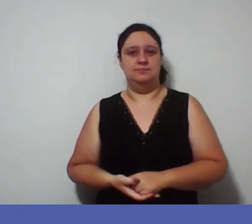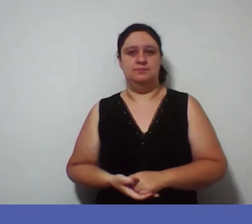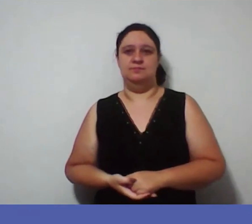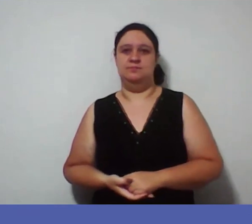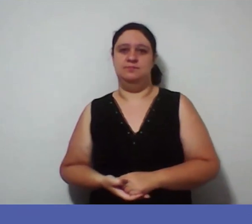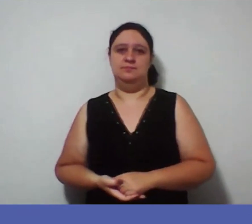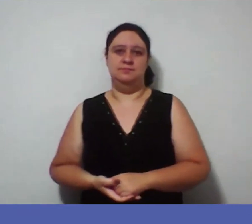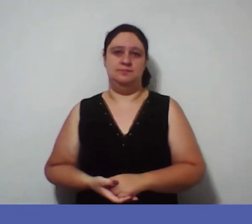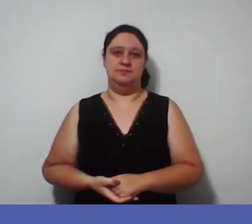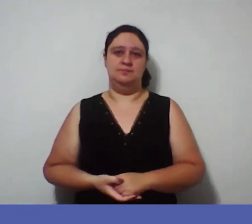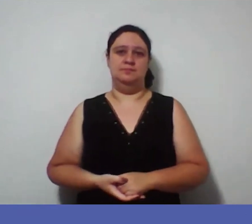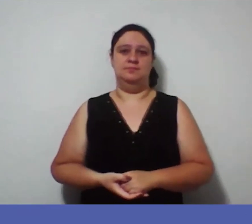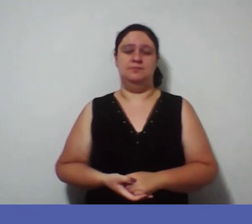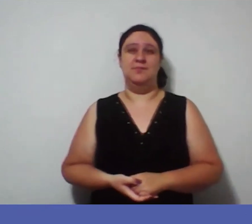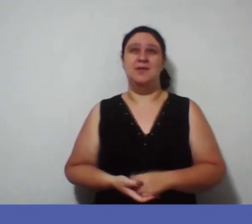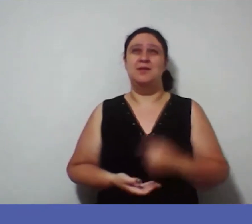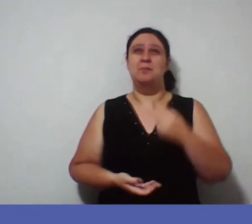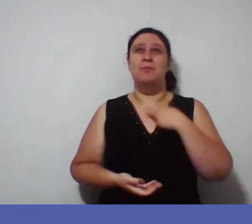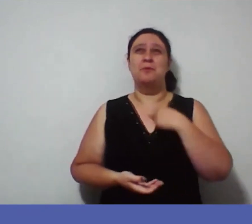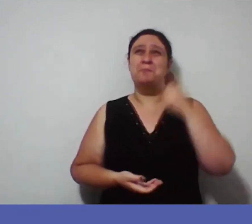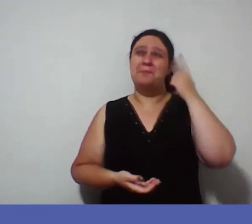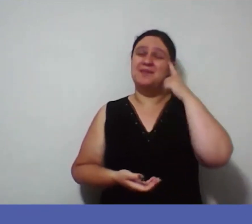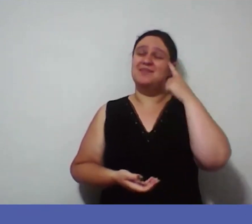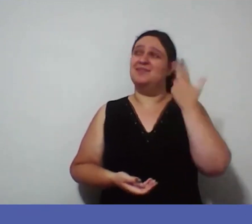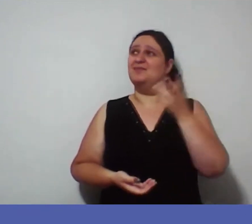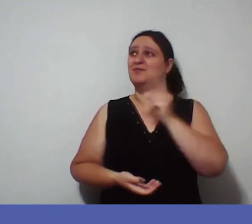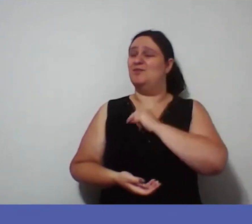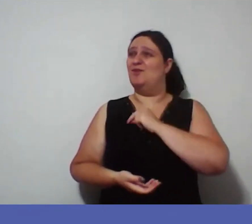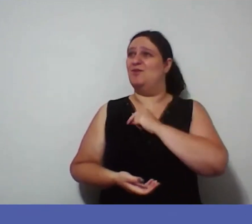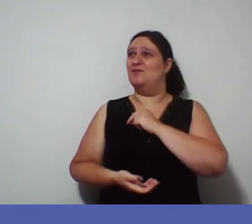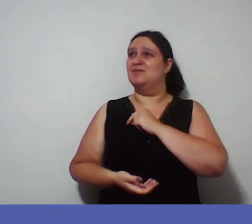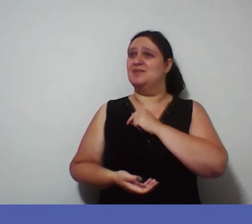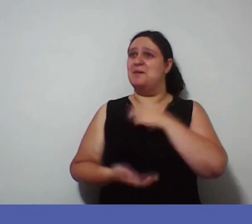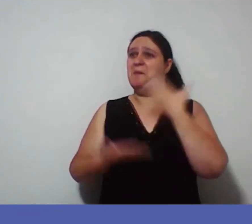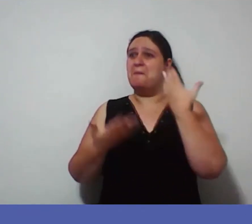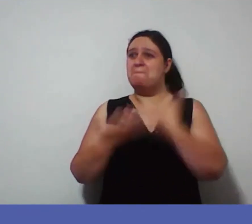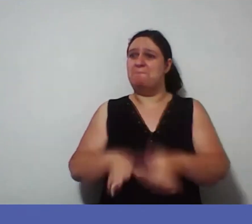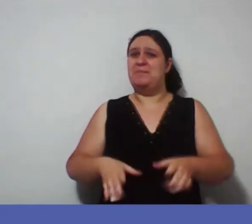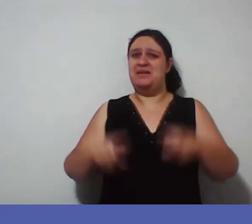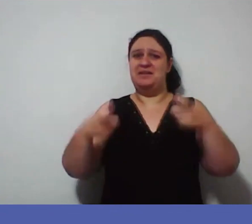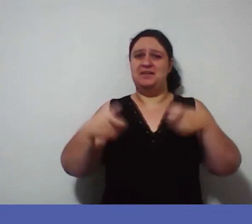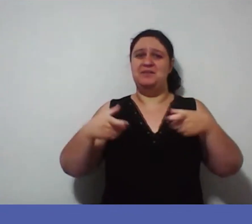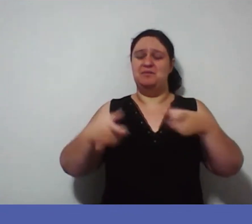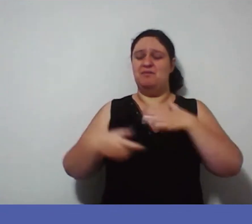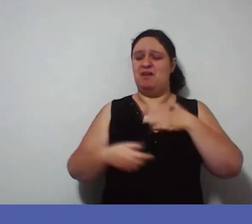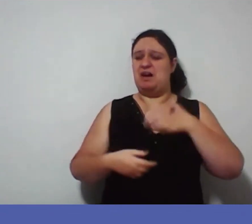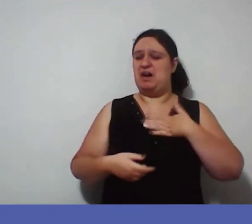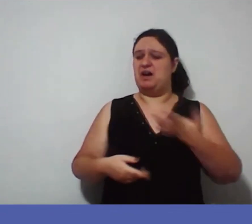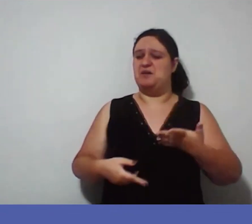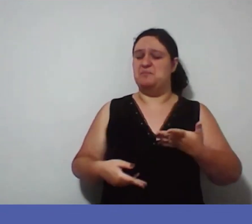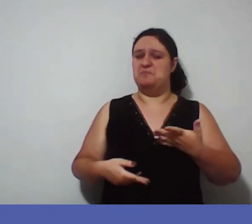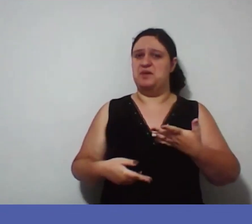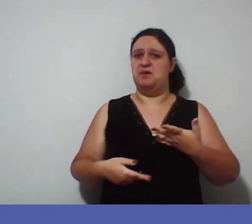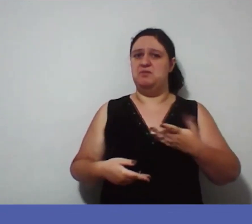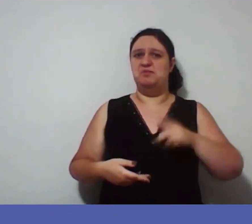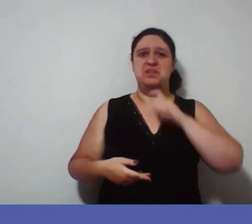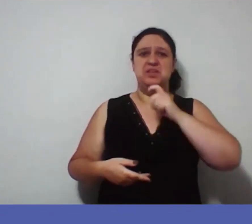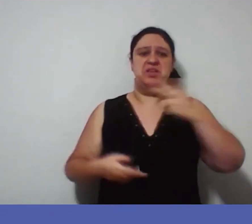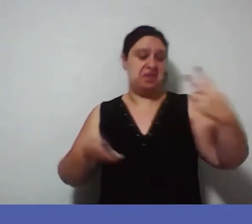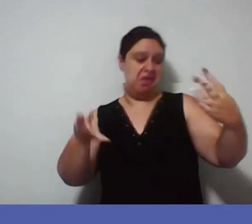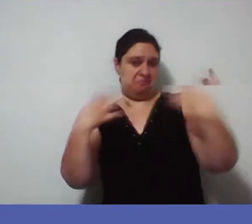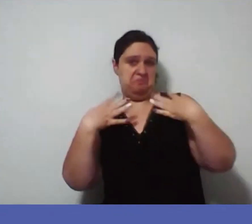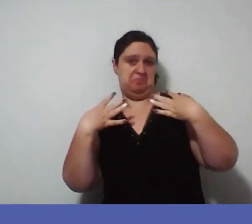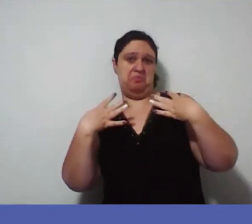Não pensa, puxa vida, eu estou perdendo o meu lugar, estou perdendo minha posição, estou perdendo a evidência, né? Cada vez mais estou